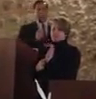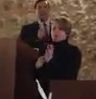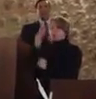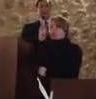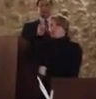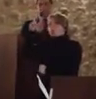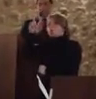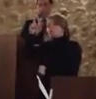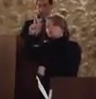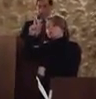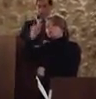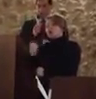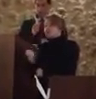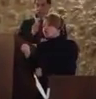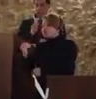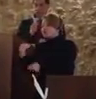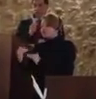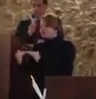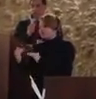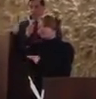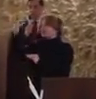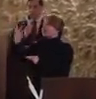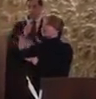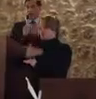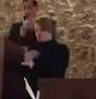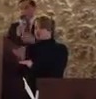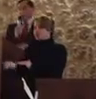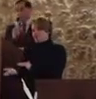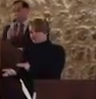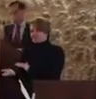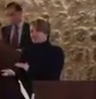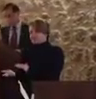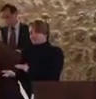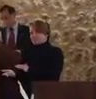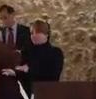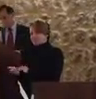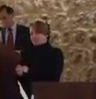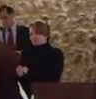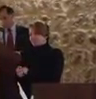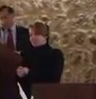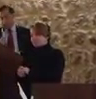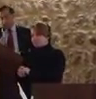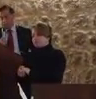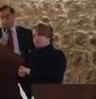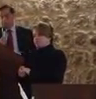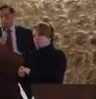cultura del sostegno. E allora,